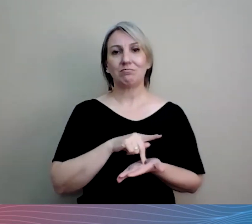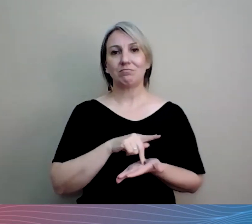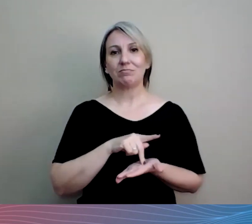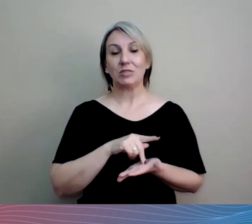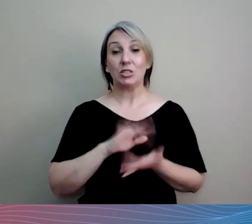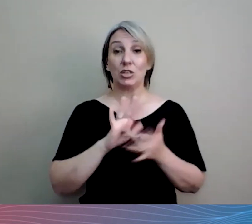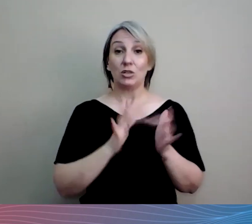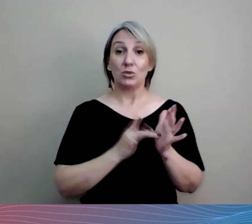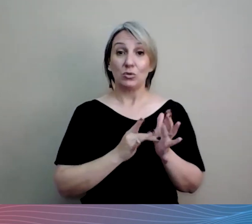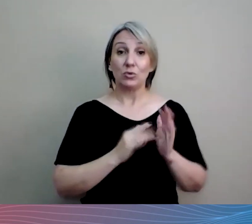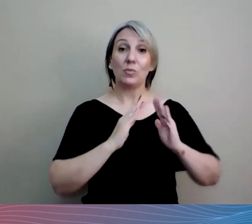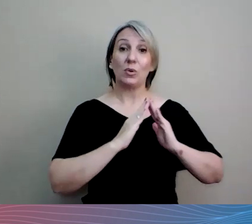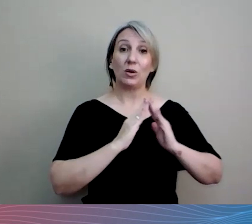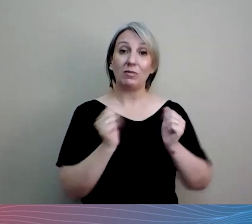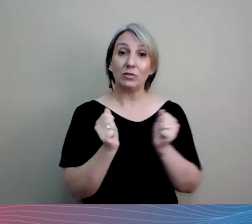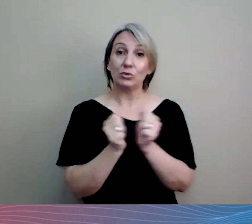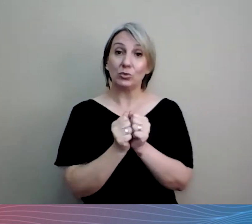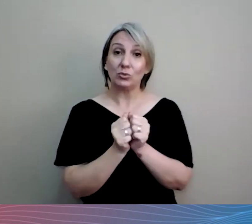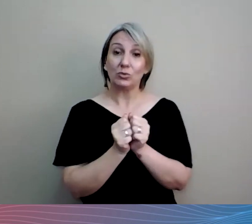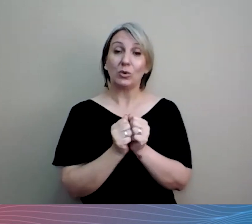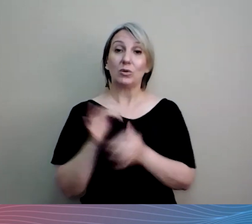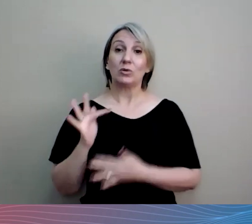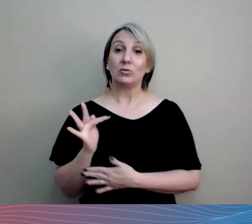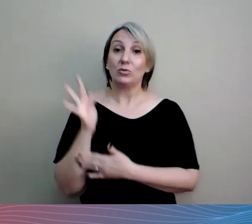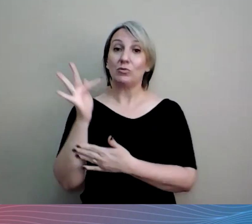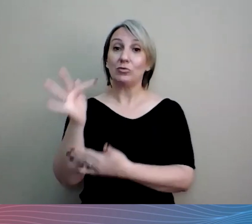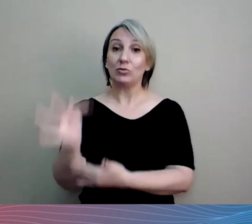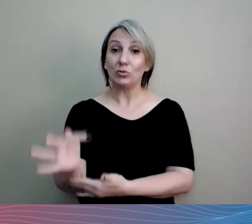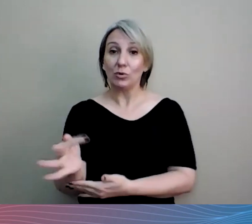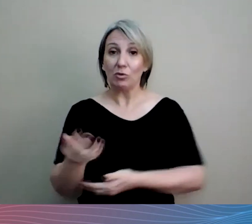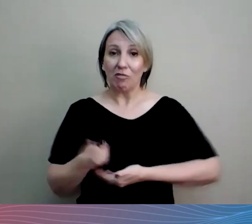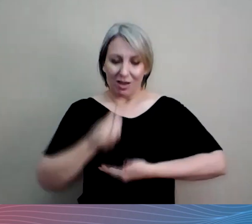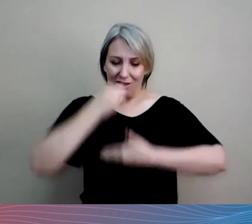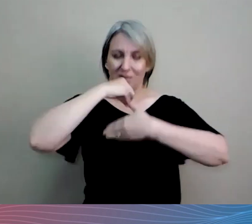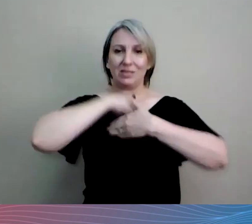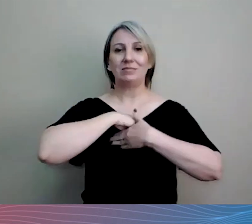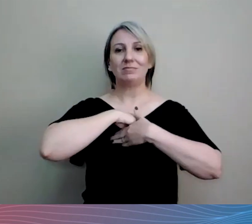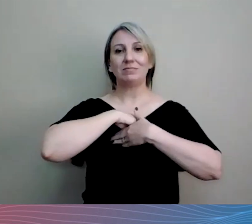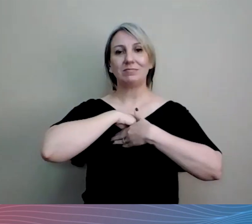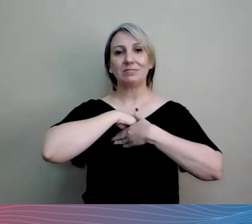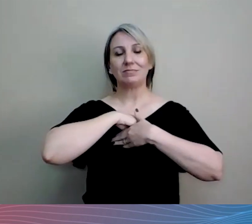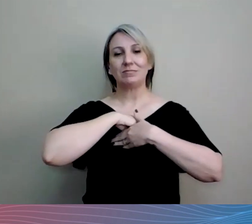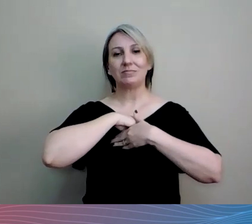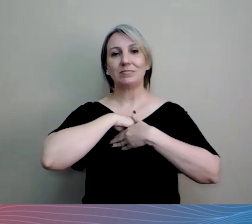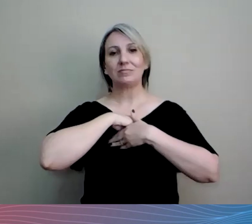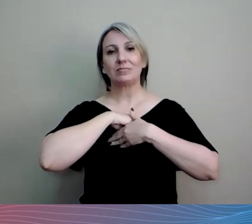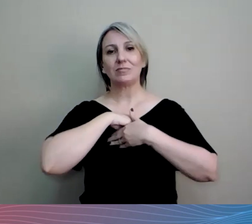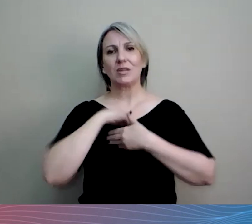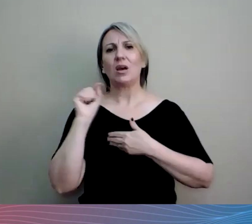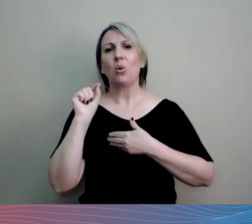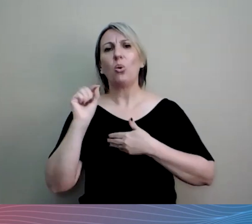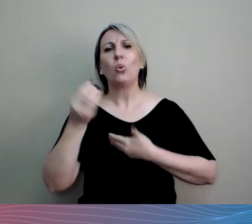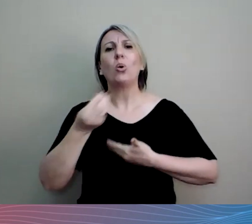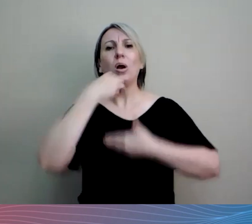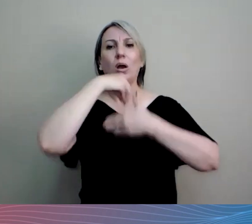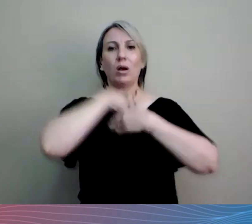Ele estará em vós. Então, irmãos, esse que entrou em nós é o Espírito, mas também é o